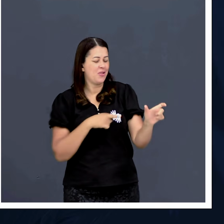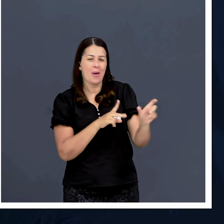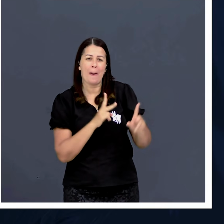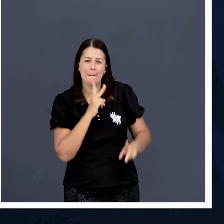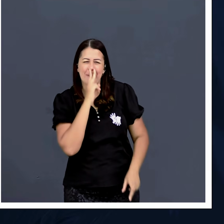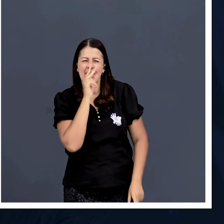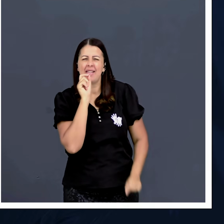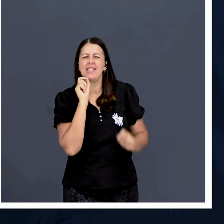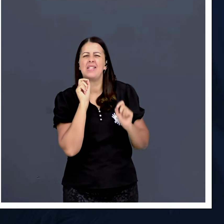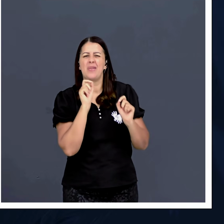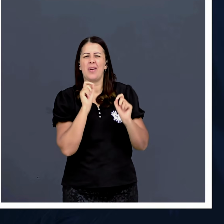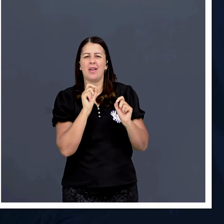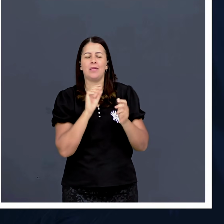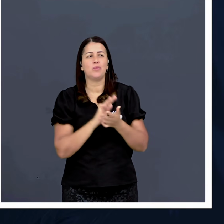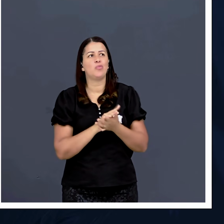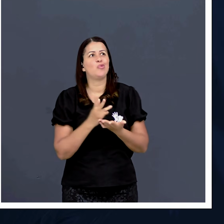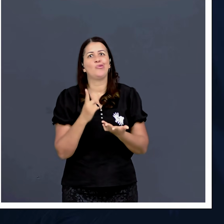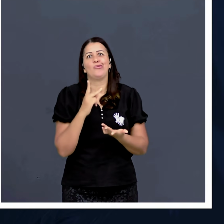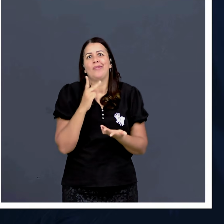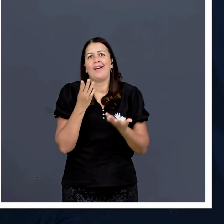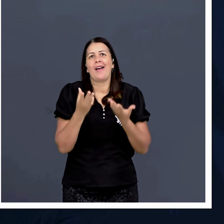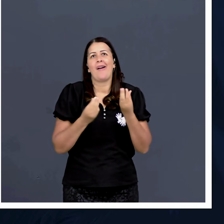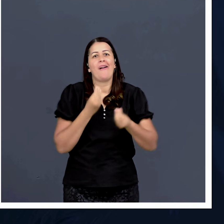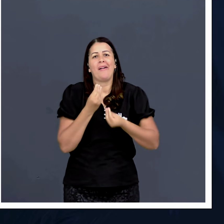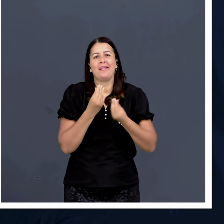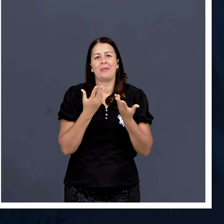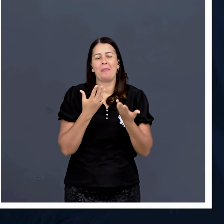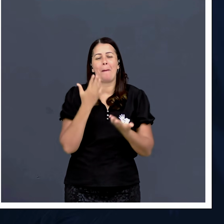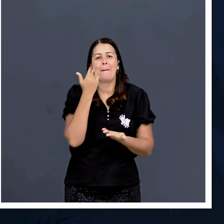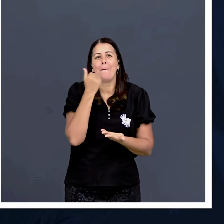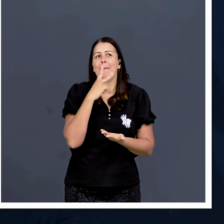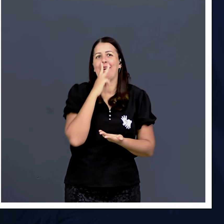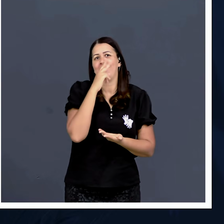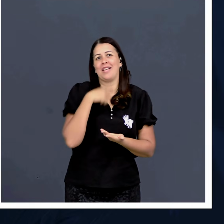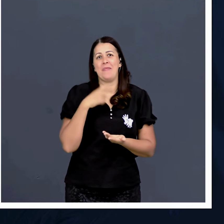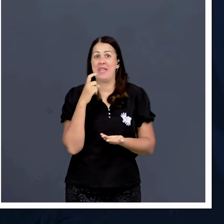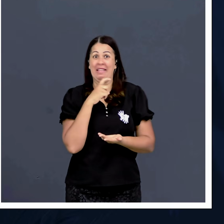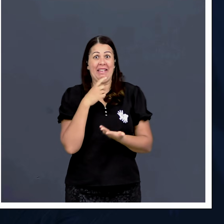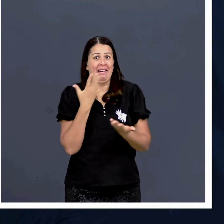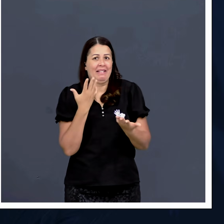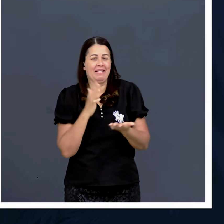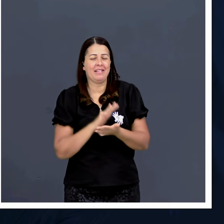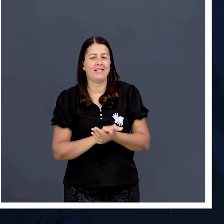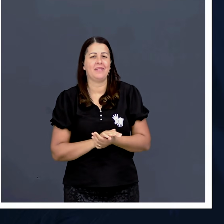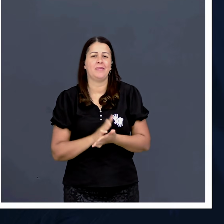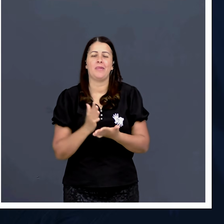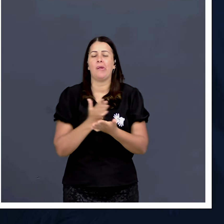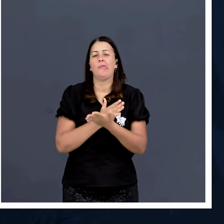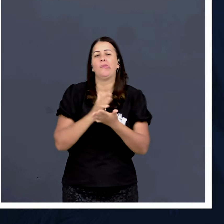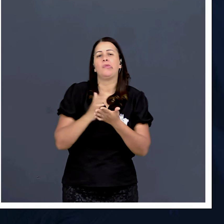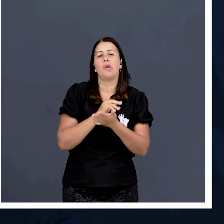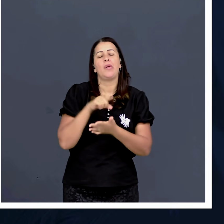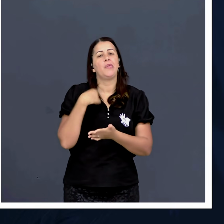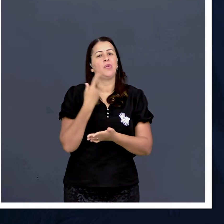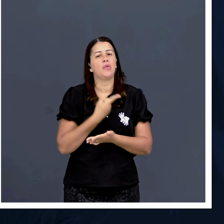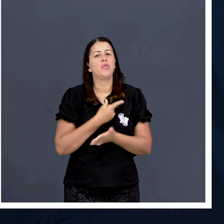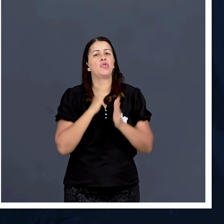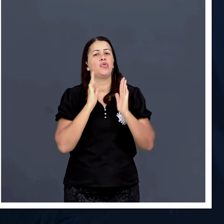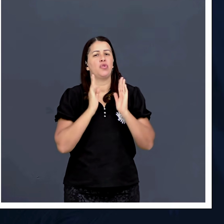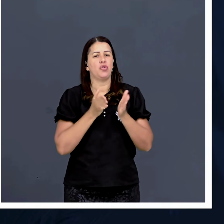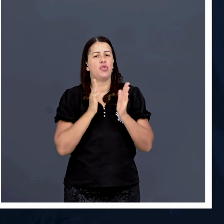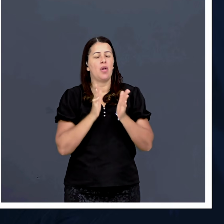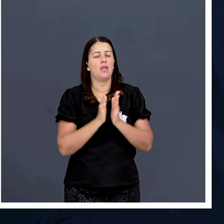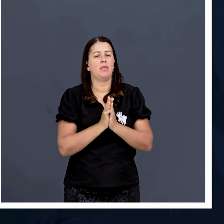parece até que é um fenômeno, é algo raro. Quantas vezes nós já fomos indagados